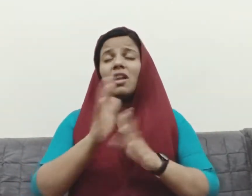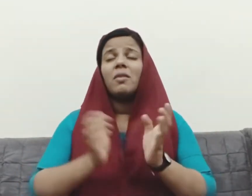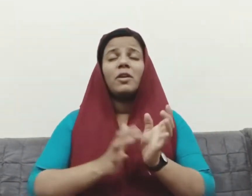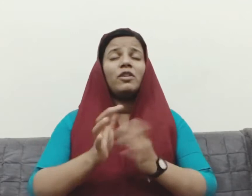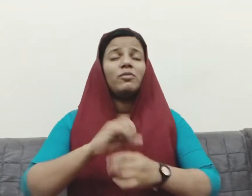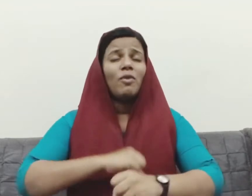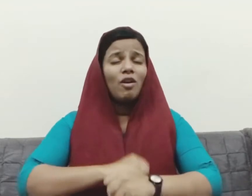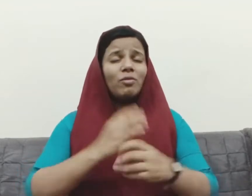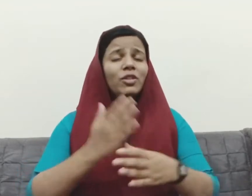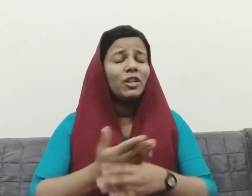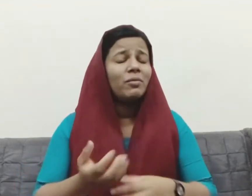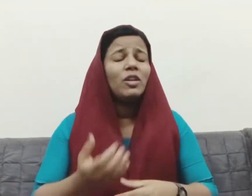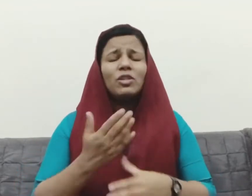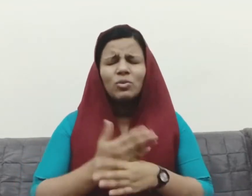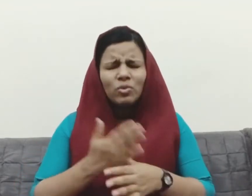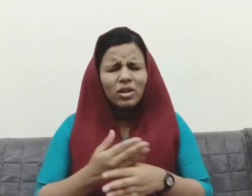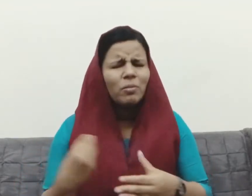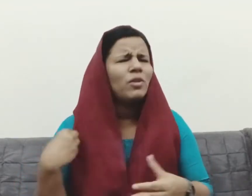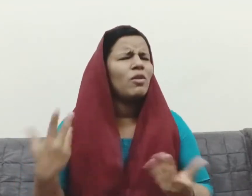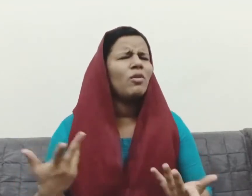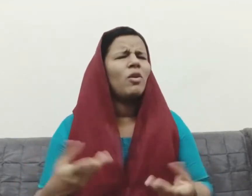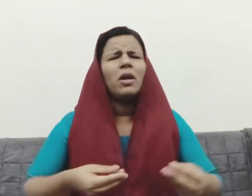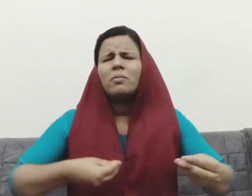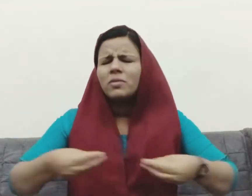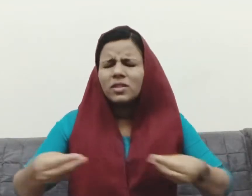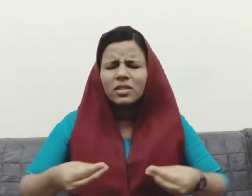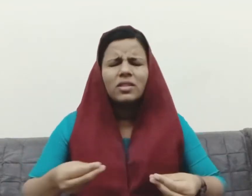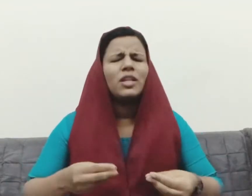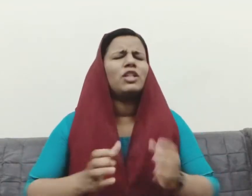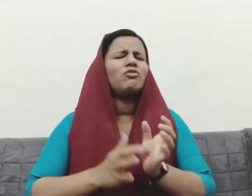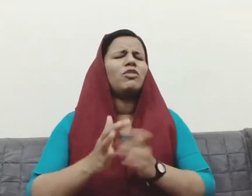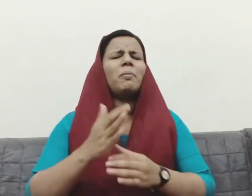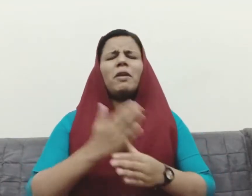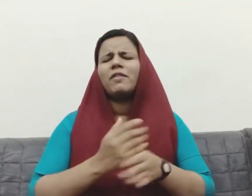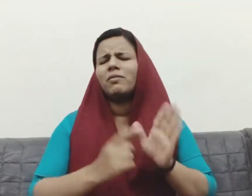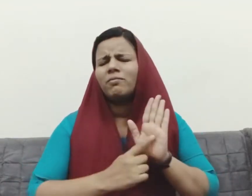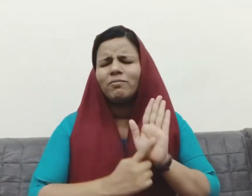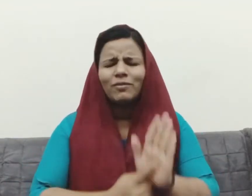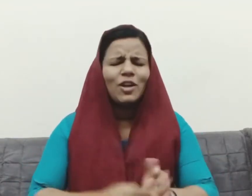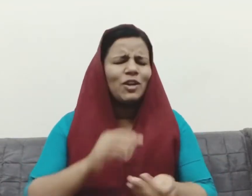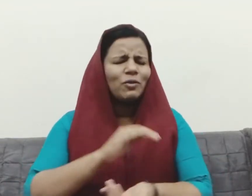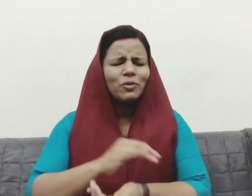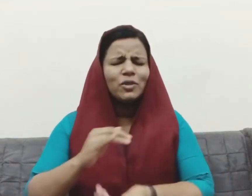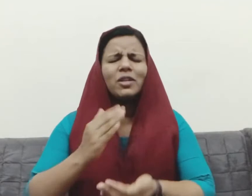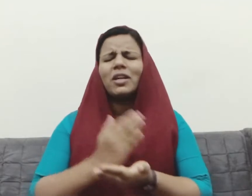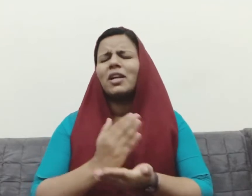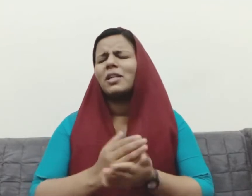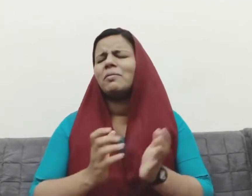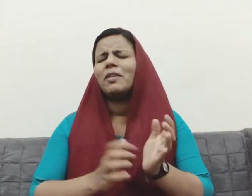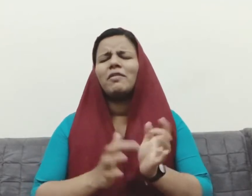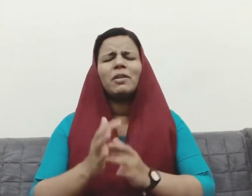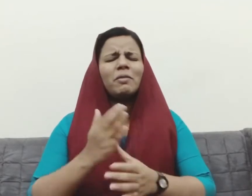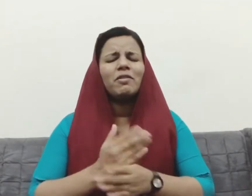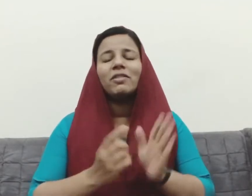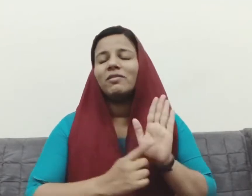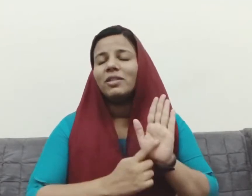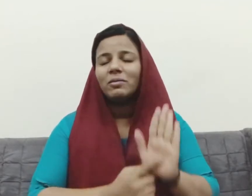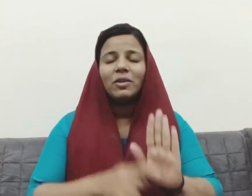അതിനകത്ത് അത്ഭുതം ചെയ്യണം. ജോലിയിലെ വിഷയത്തിൽ കർത്താവിൻ്റെ പ്രവൃത്തി വെളിപ്പെടണം, ബിസിനസ്സിലെ വിഷയത്തിൽ കർത്താവിൻ്റെ പ്രവൃത്തി വെളിപ്പെടണം, കുഞ്ഞുങ്ങളുടെ വിഷയത്തിൽ കർത്താവിൻ്റെ പ്രവൃത്തി വെളിപ്പെടണം. കർത്താവെ,